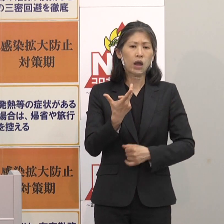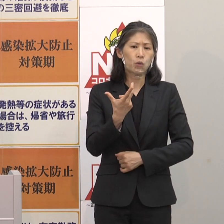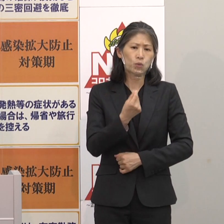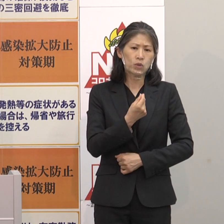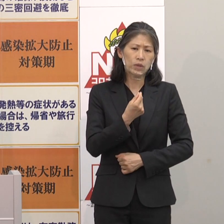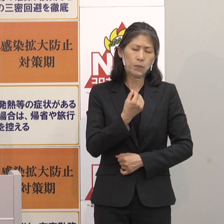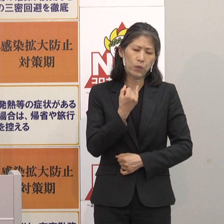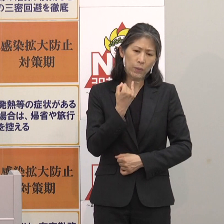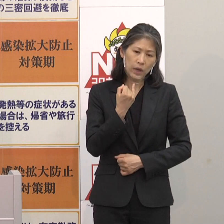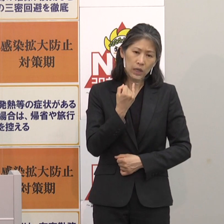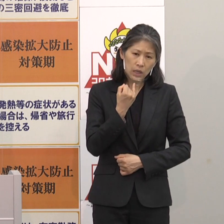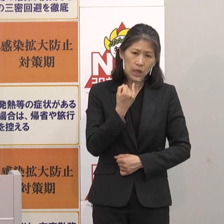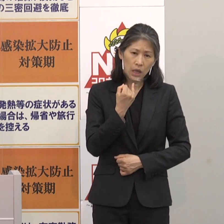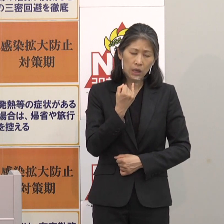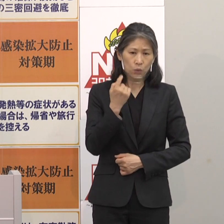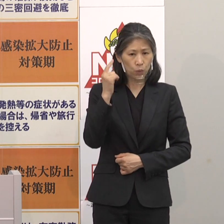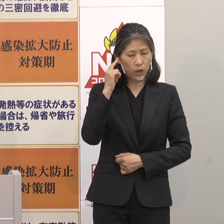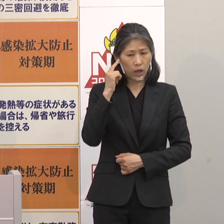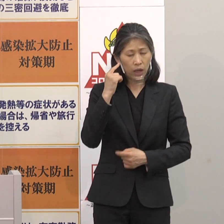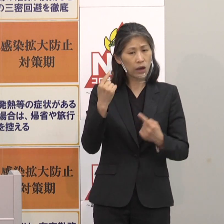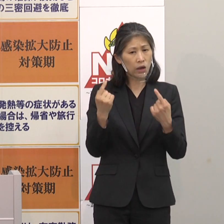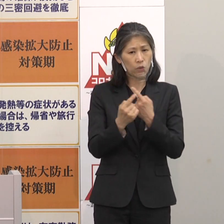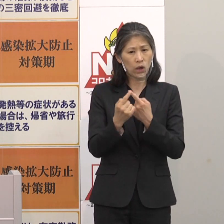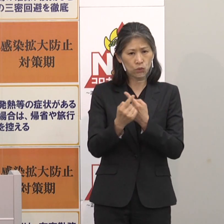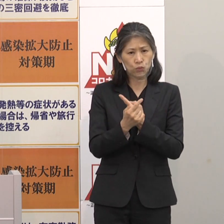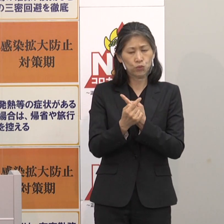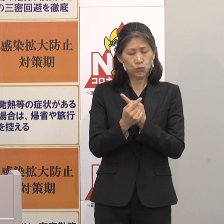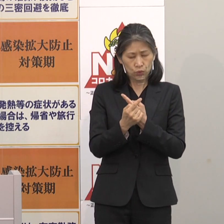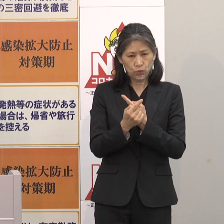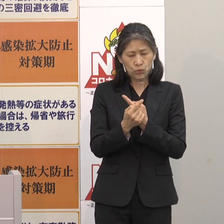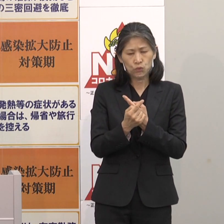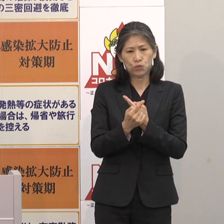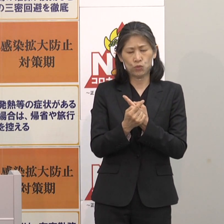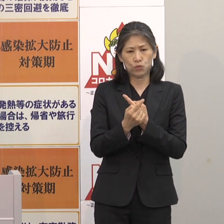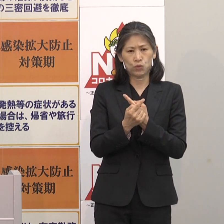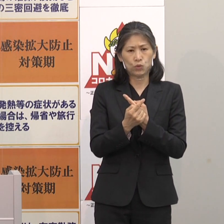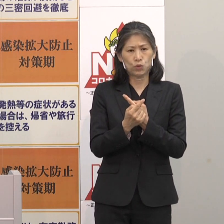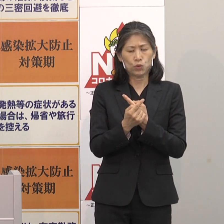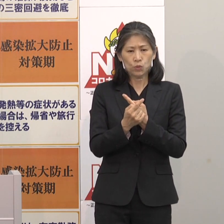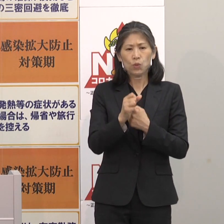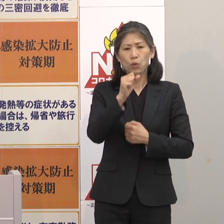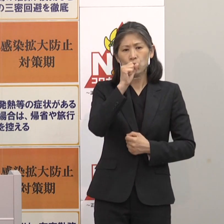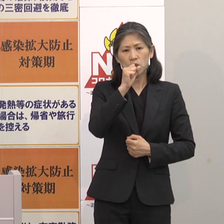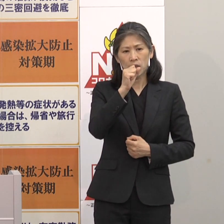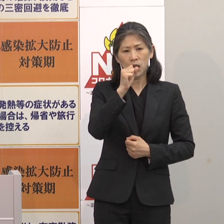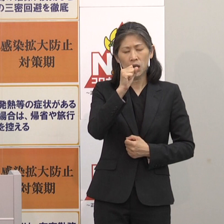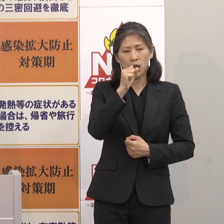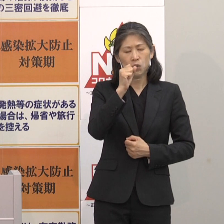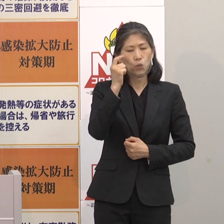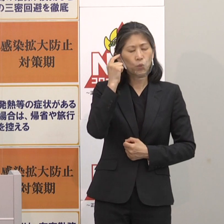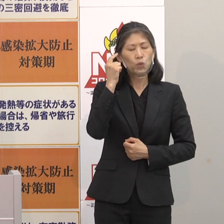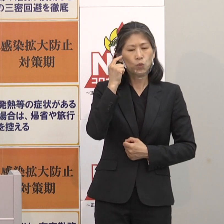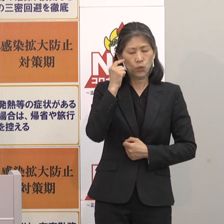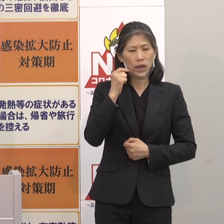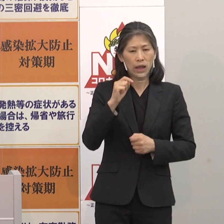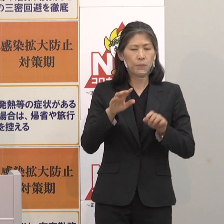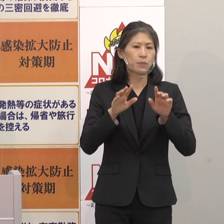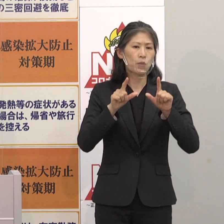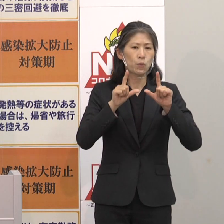ておりますので、そうしたことをまた広く周知してまいりたいと思っています。